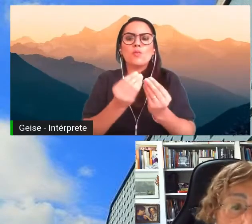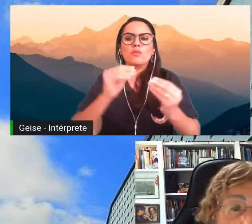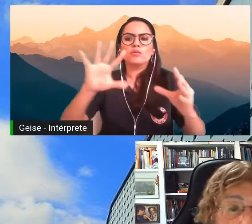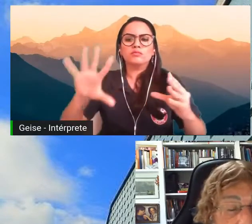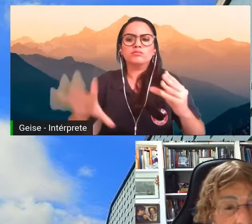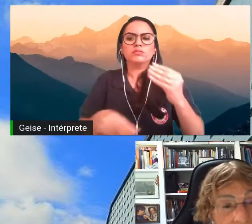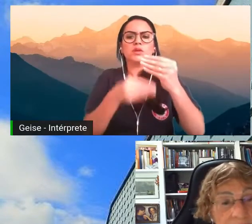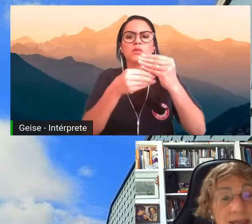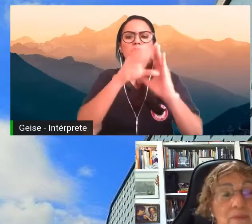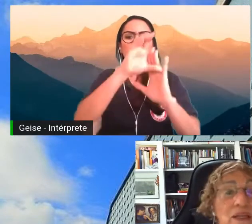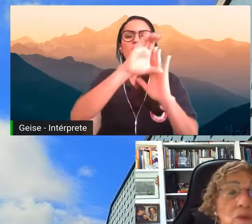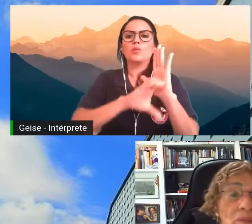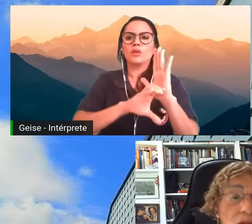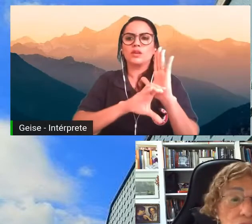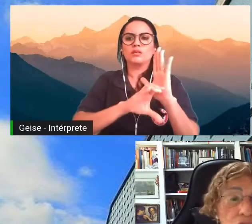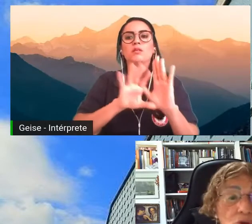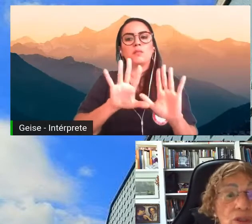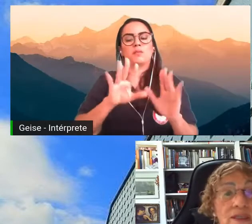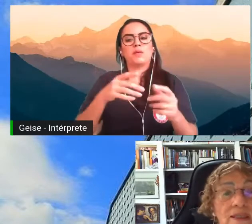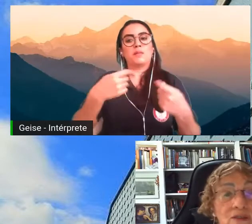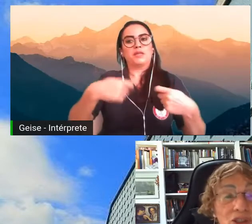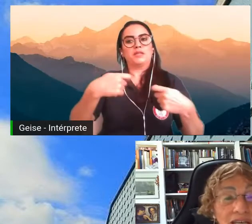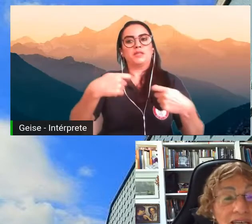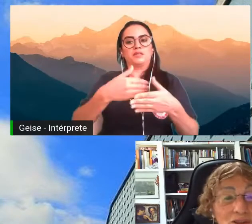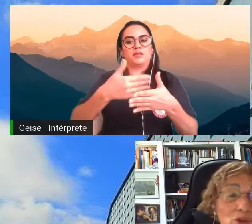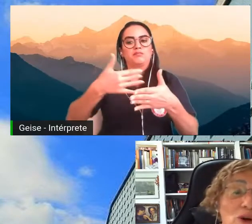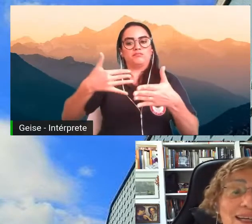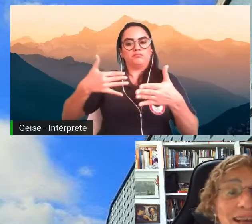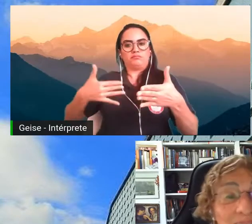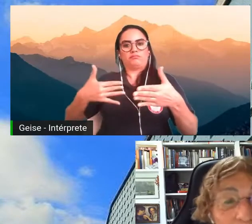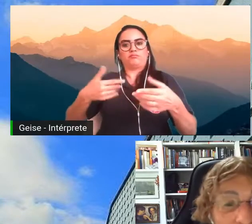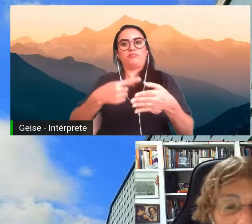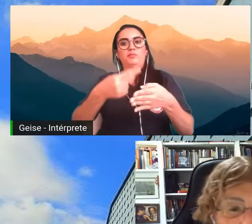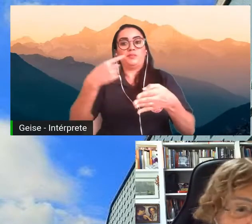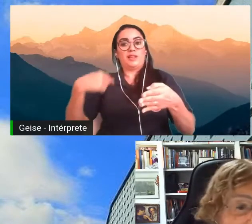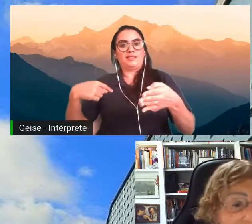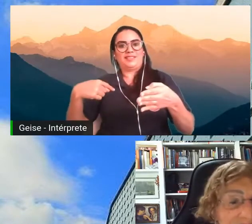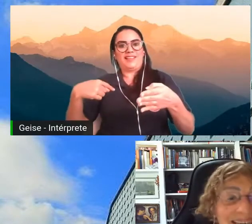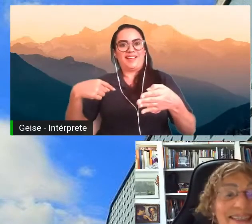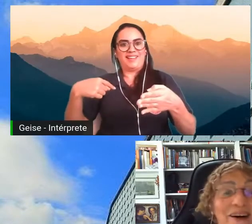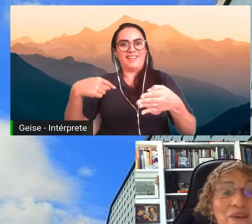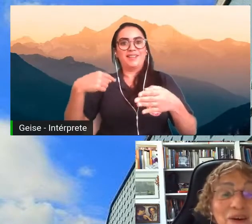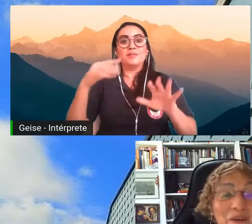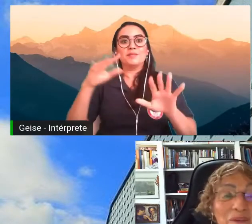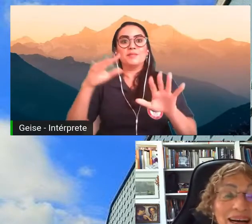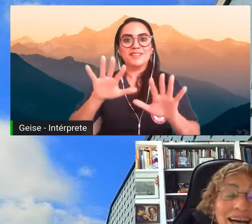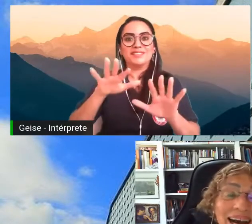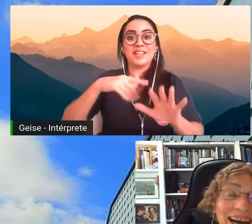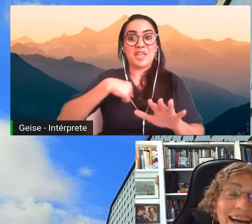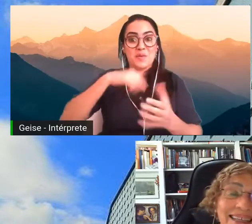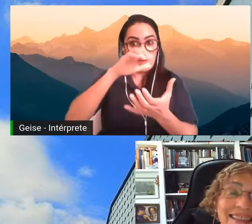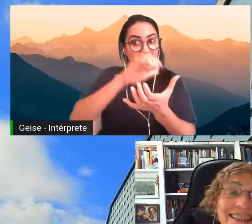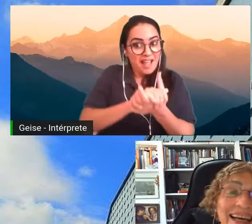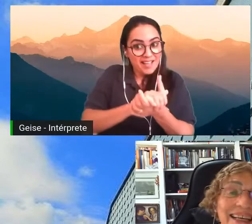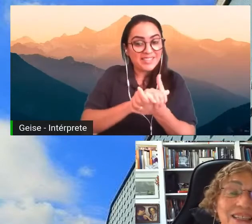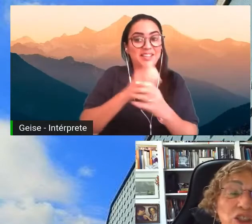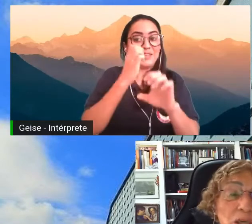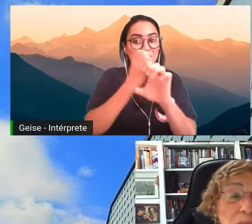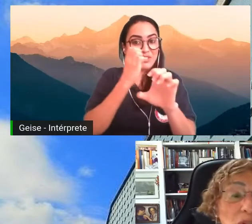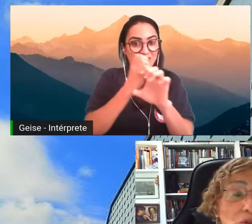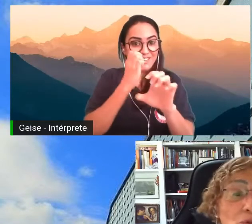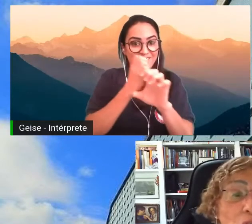Nenhum de nós, né, e principalmente dos senhores que são engenheiros, e eu sou casada com um engenheiro, então eu